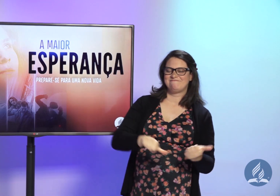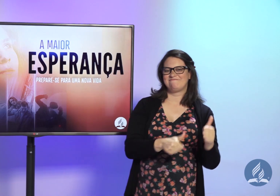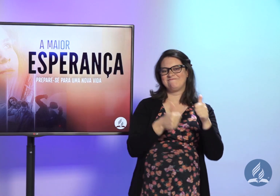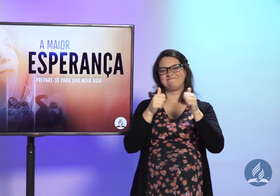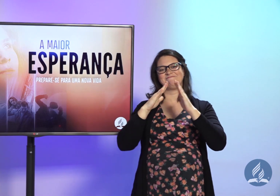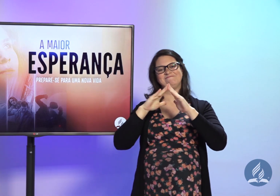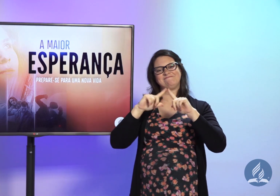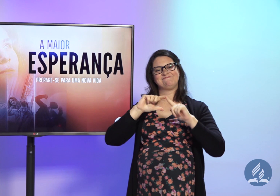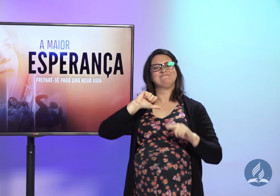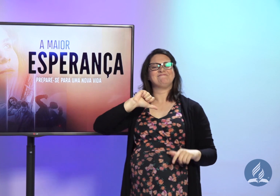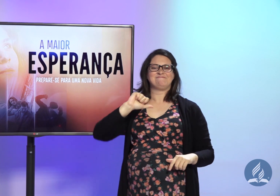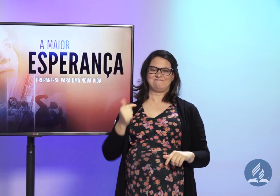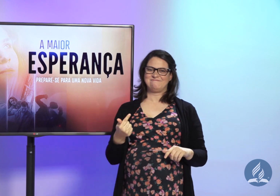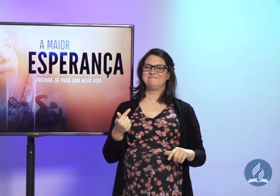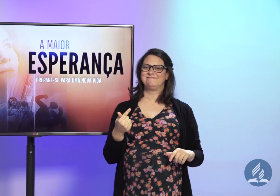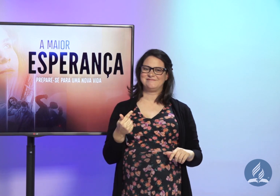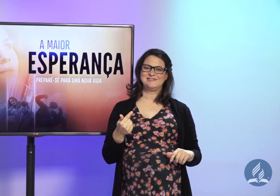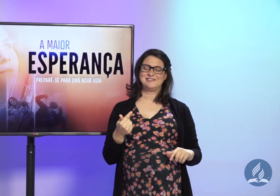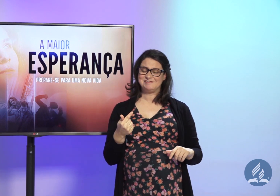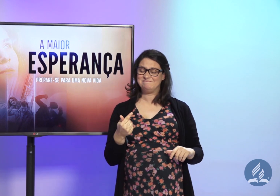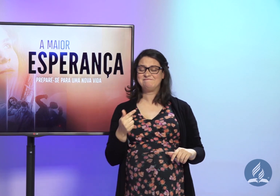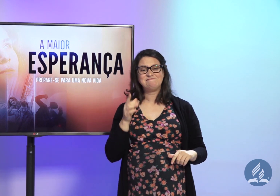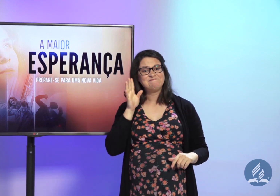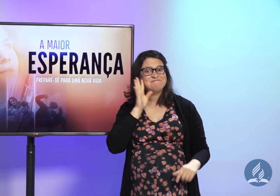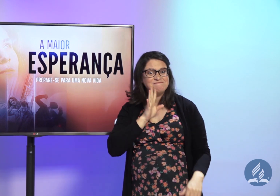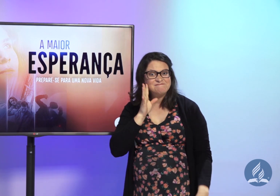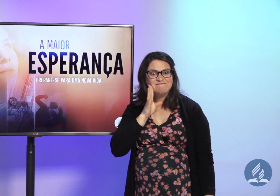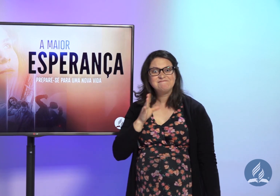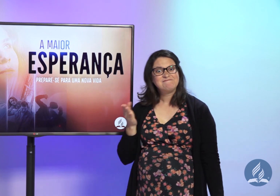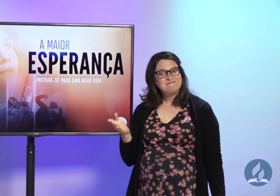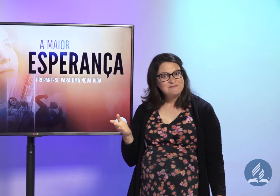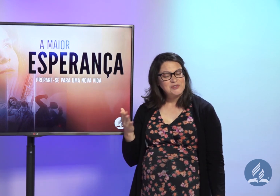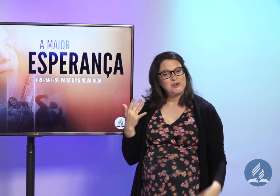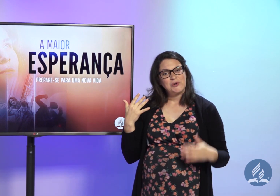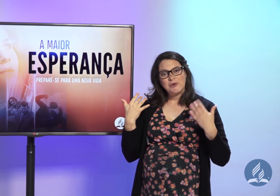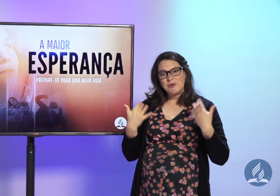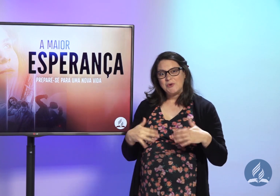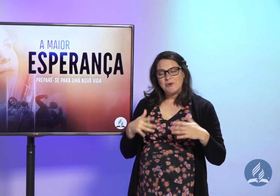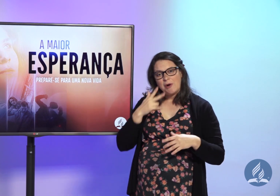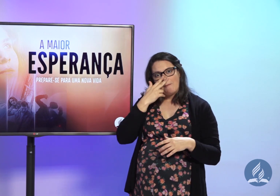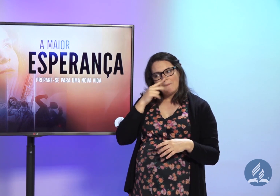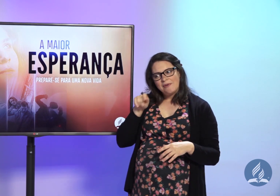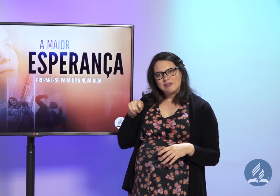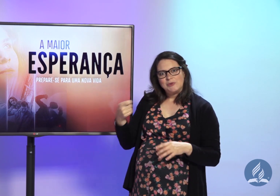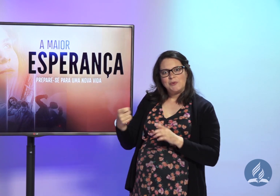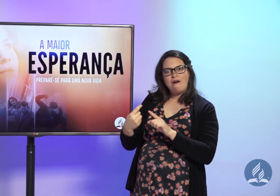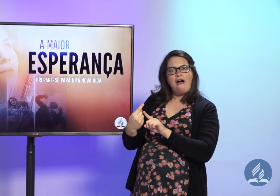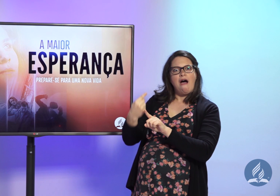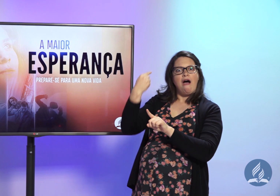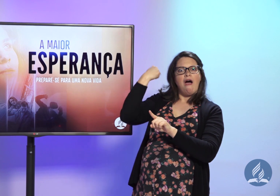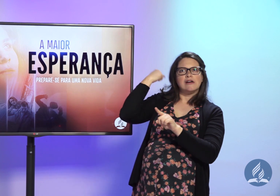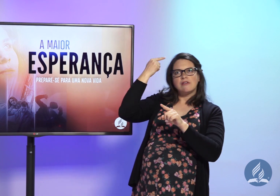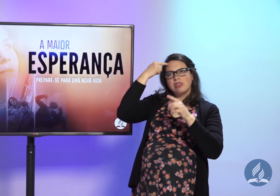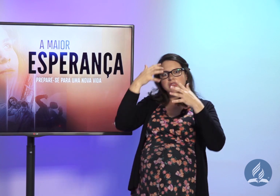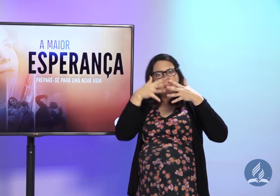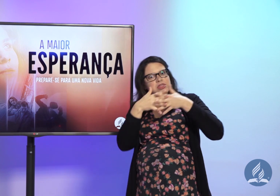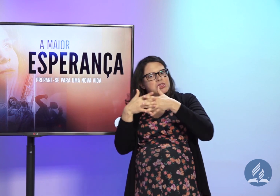se batizar na igreja adventista. Que história legal, não é? Nossa, ele no